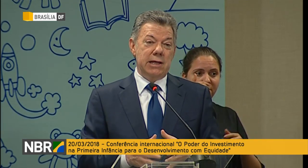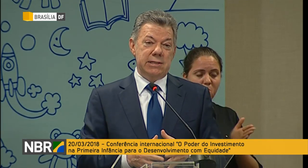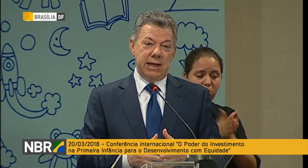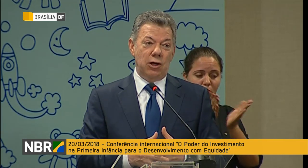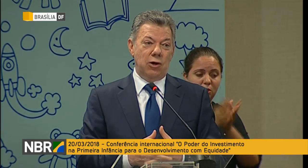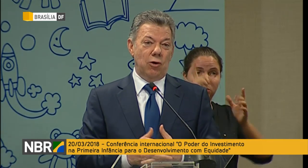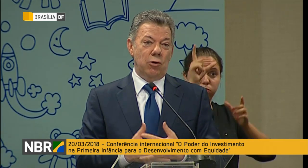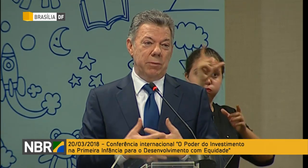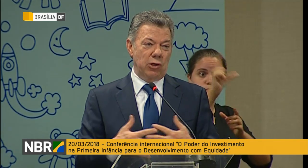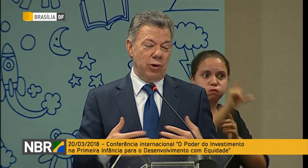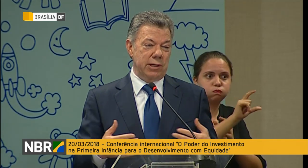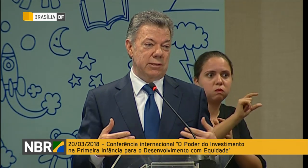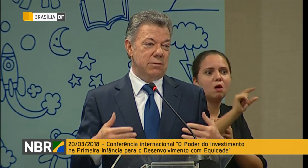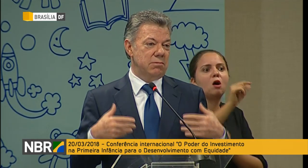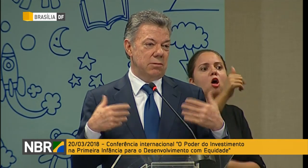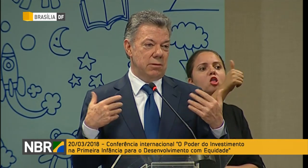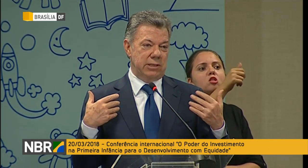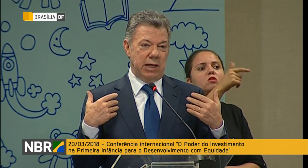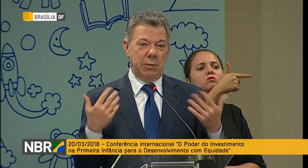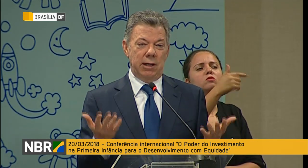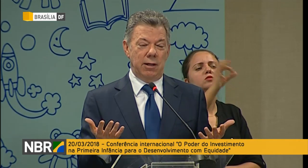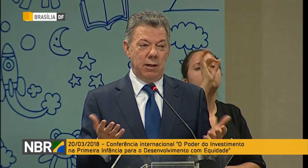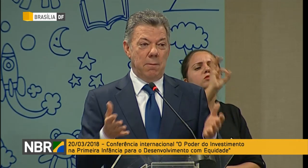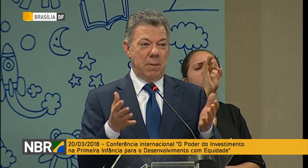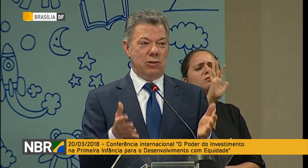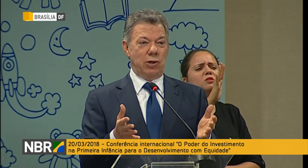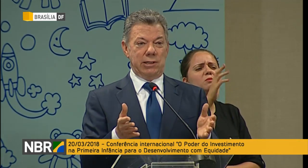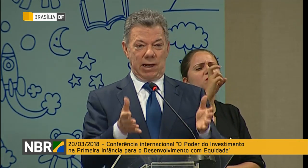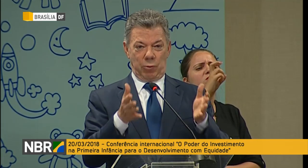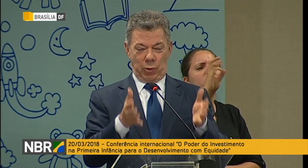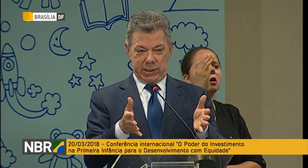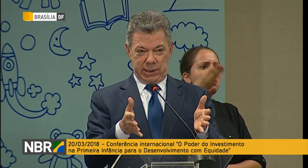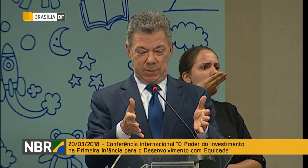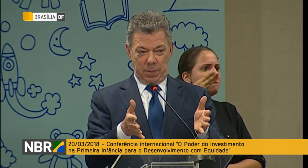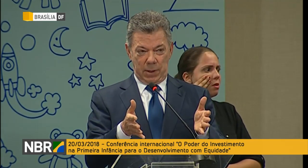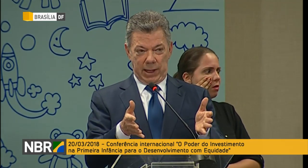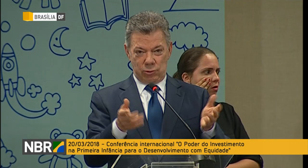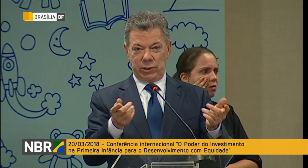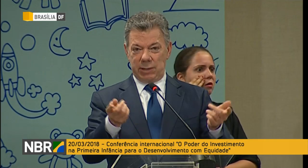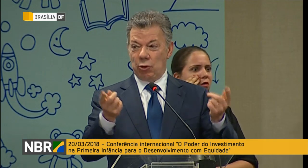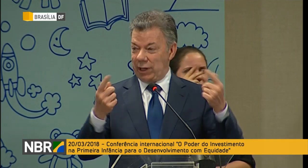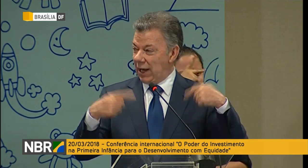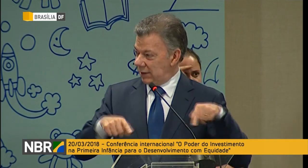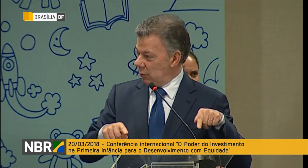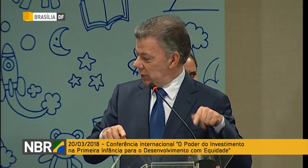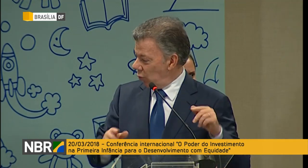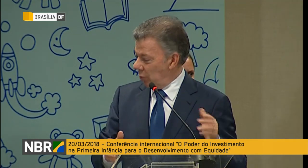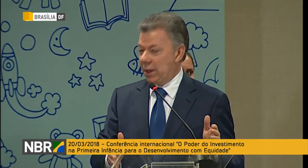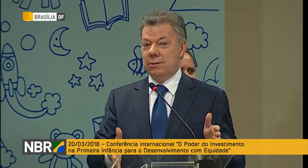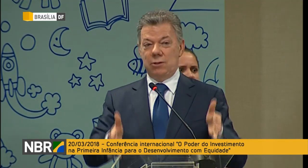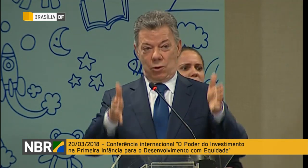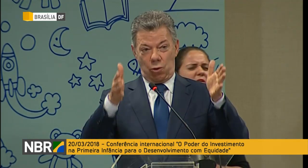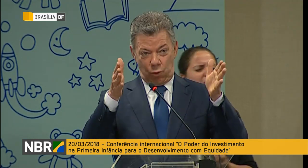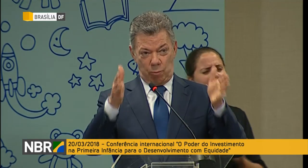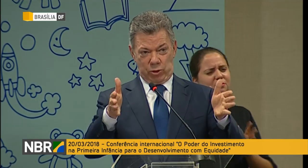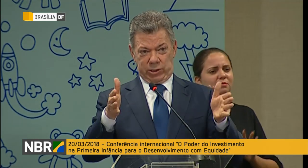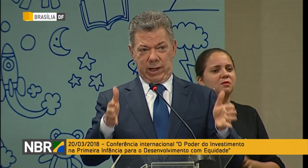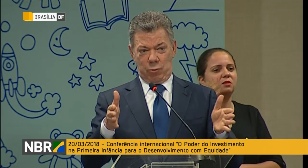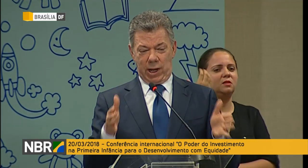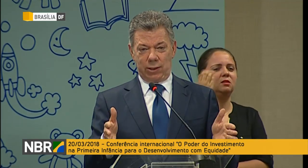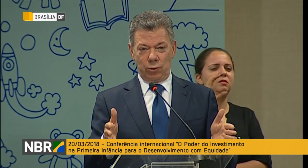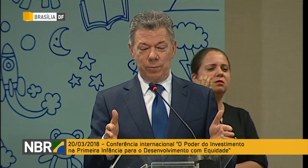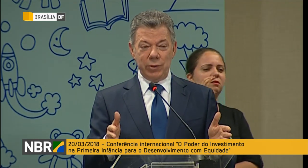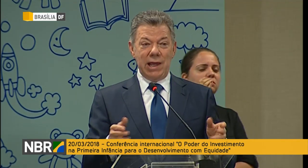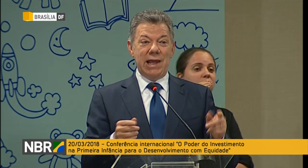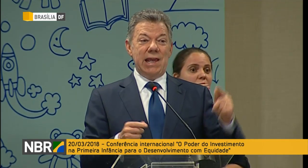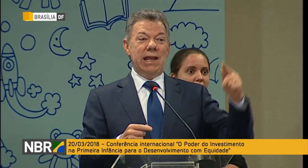pobreza, ao qual nós retiramos 5 milhões e 100 pessoas da pobreza. E isso, em termos relativos da